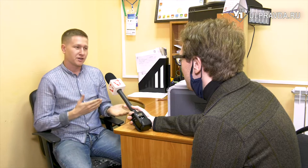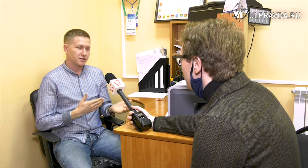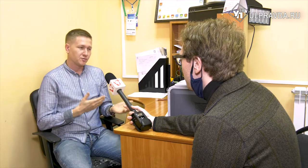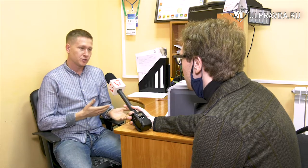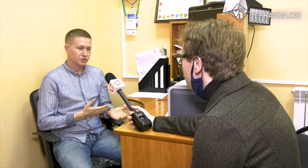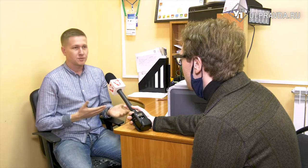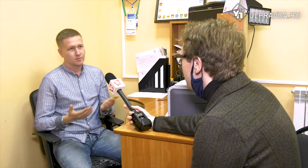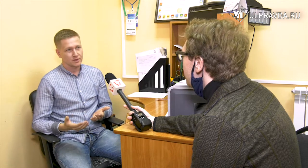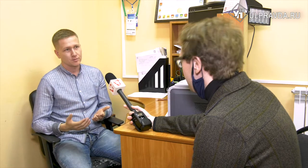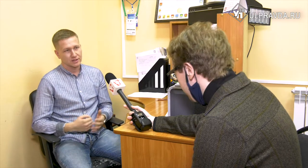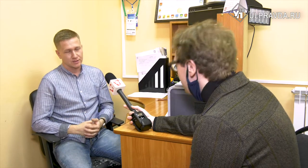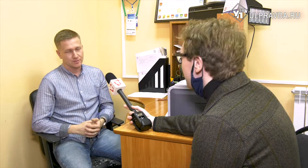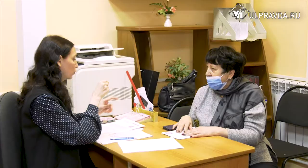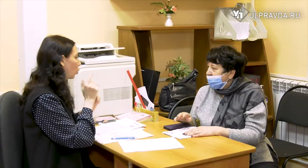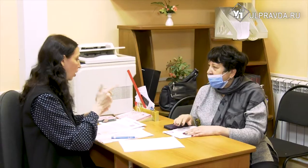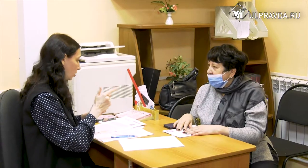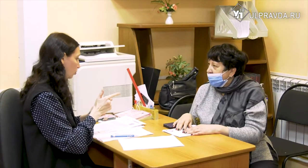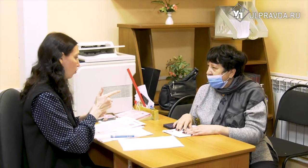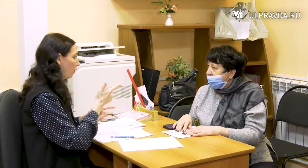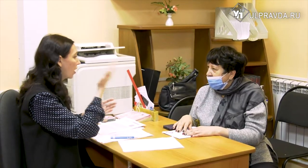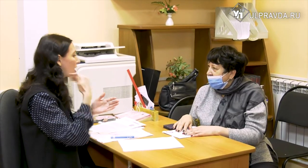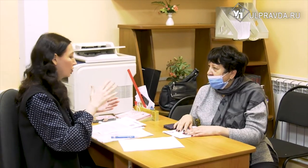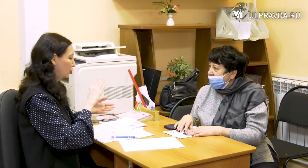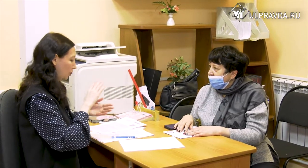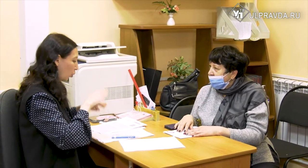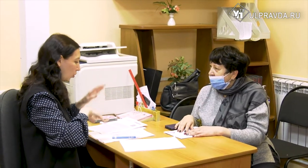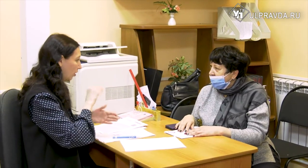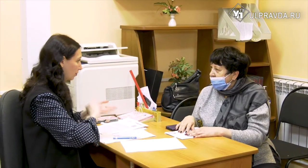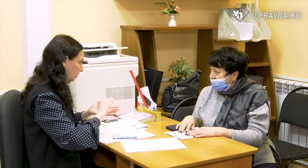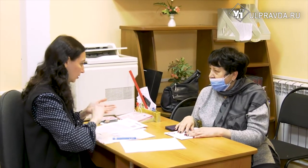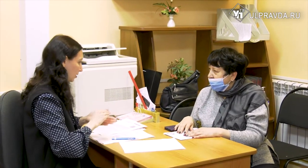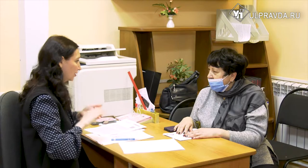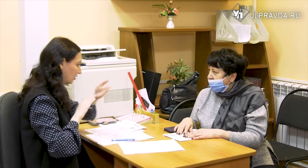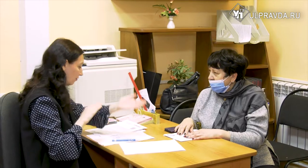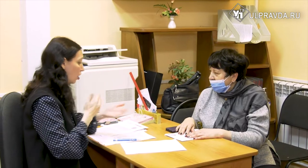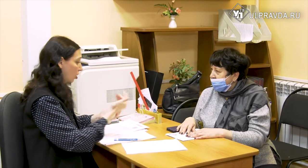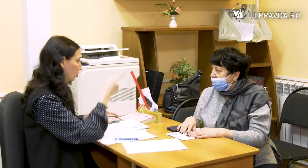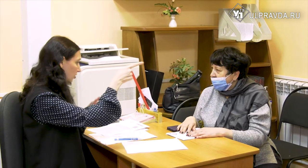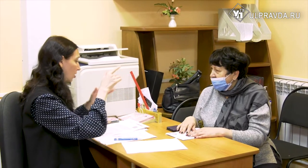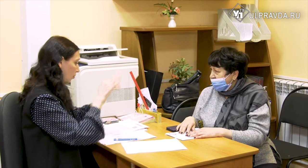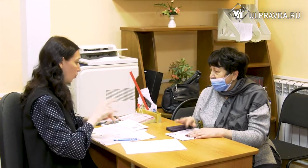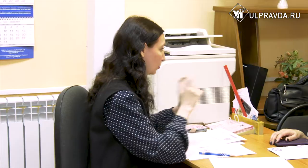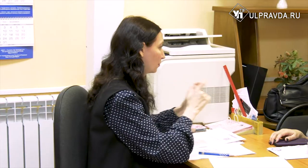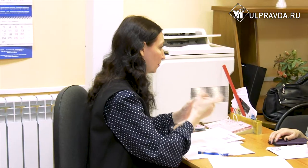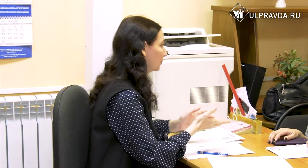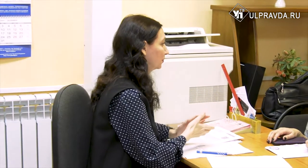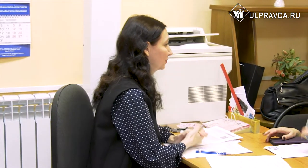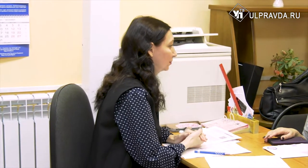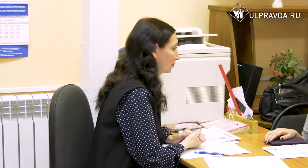и пожилым, и молодым. День сурдопереводчика учрежден по инициативе Центрального правления Всероссийского общества глухих с